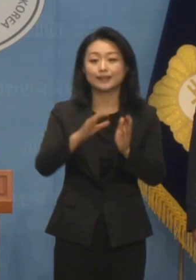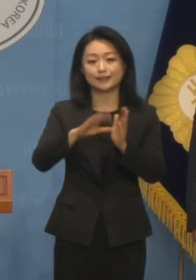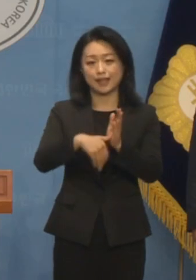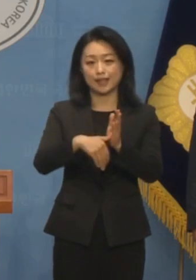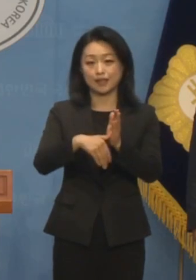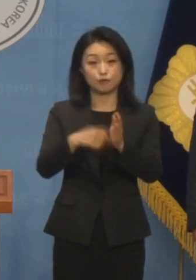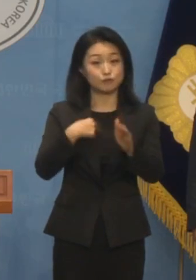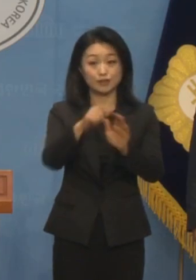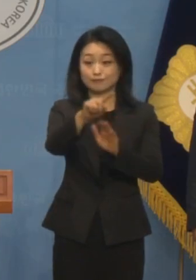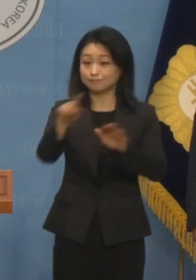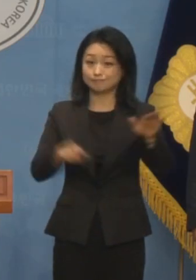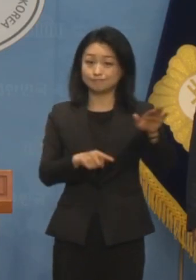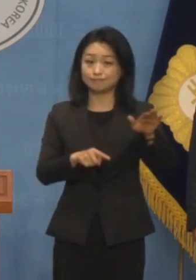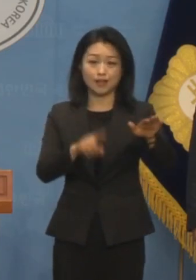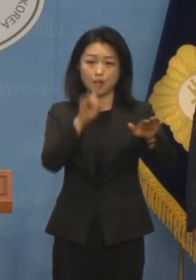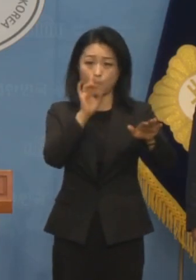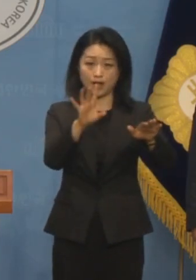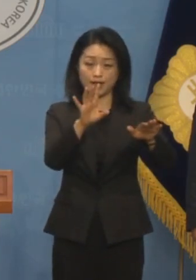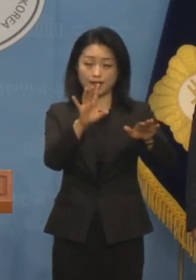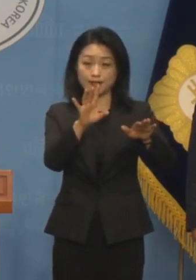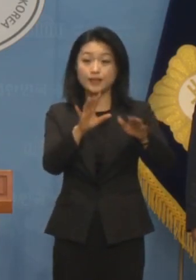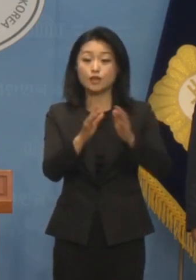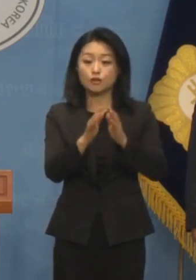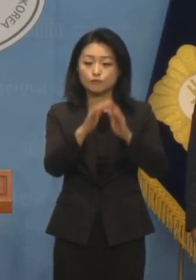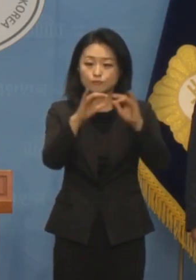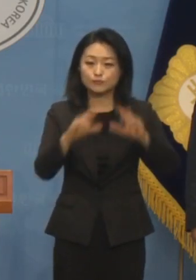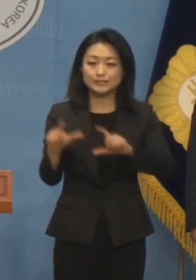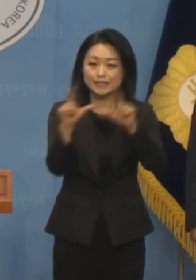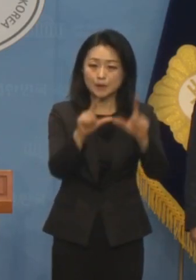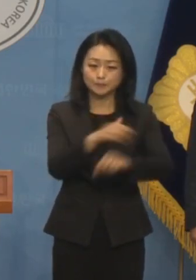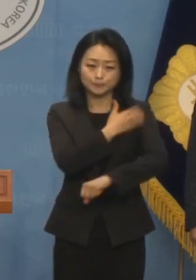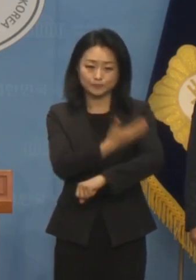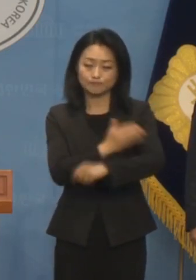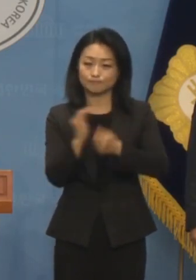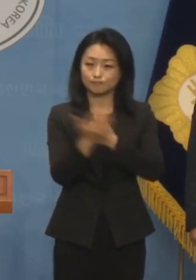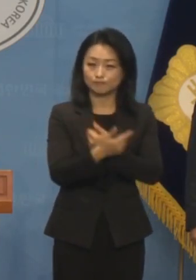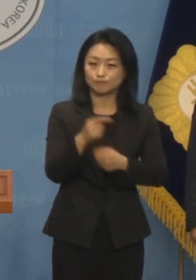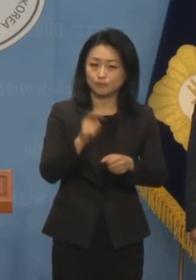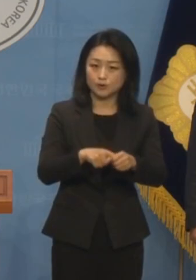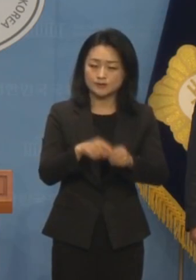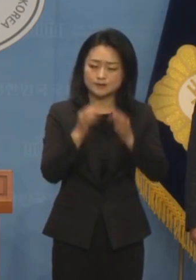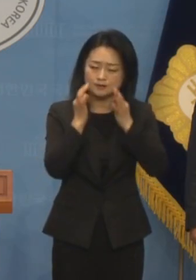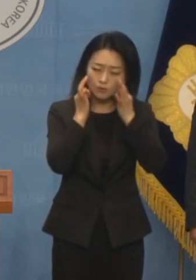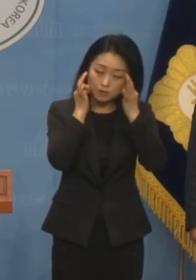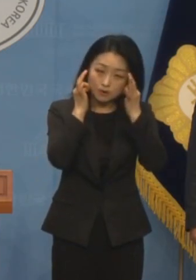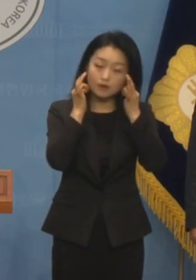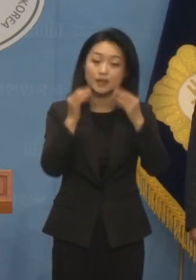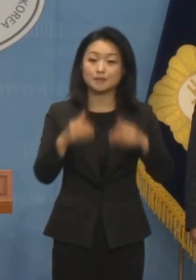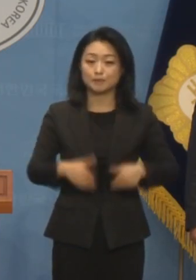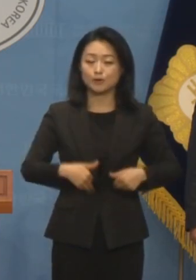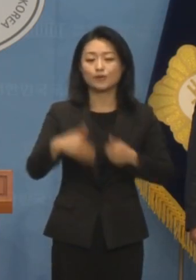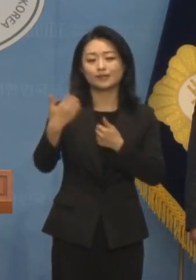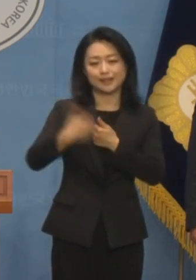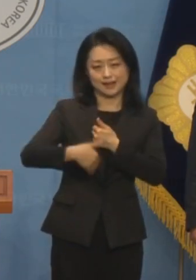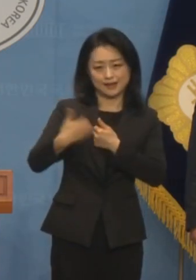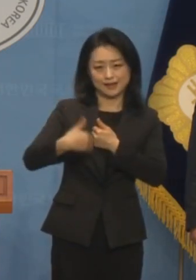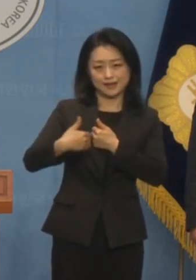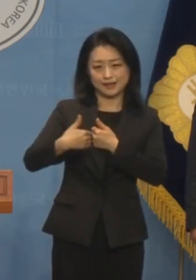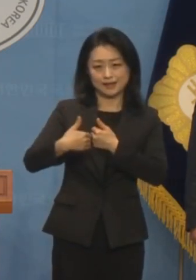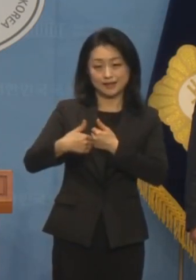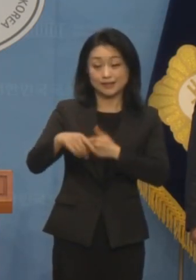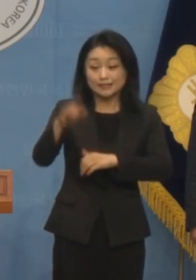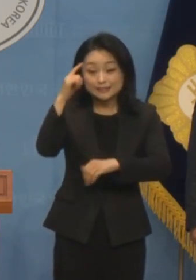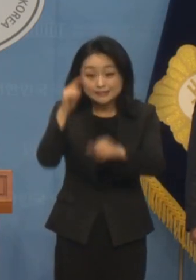더는 후퇴해서는 안 된다. 국민의 삶과 권리를 지키기 위한 최선의 노력을 다해달라는 국민의 그